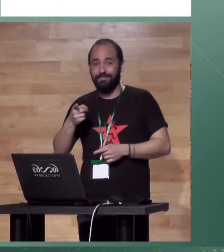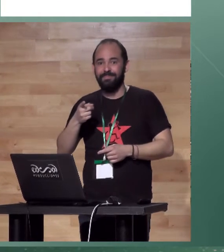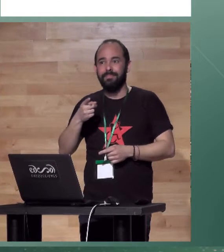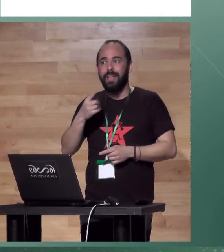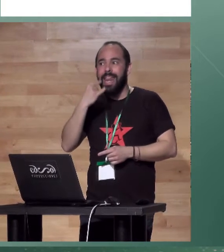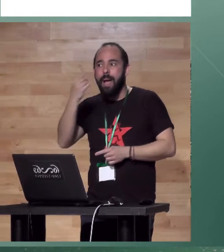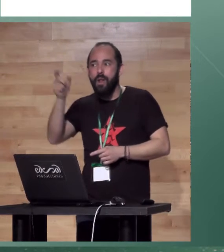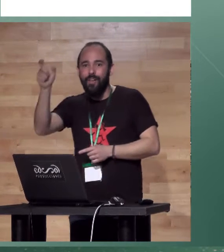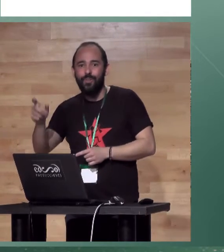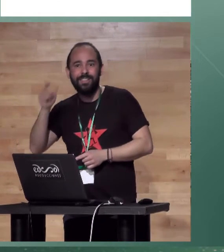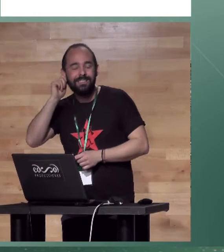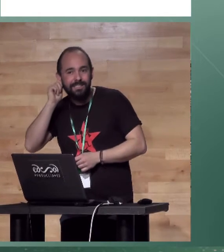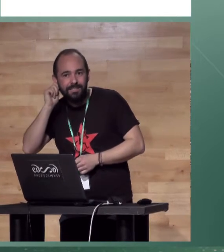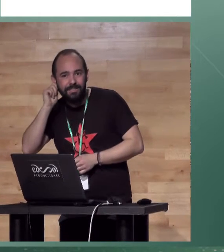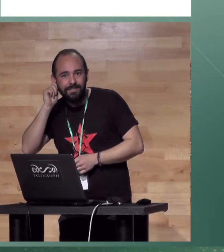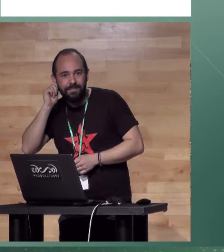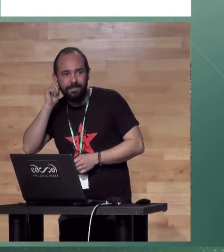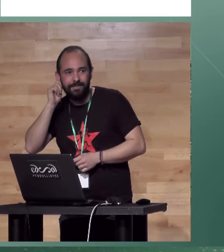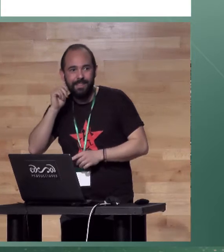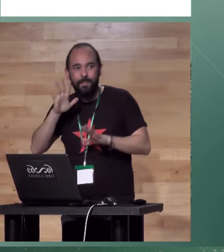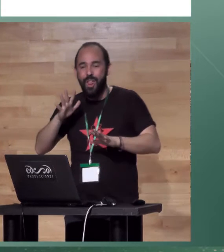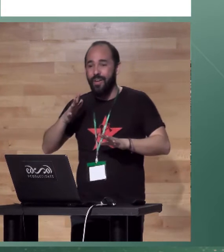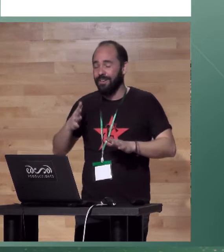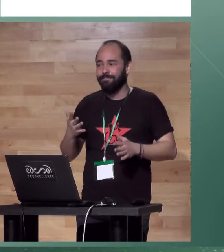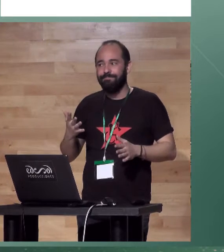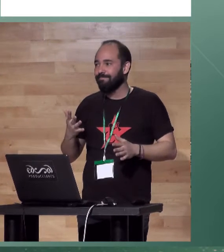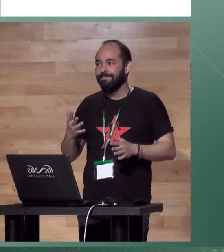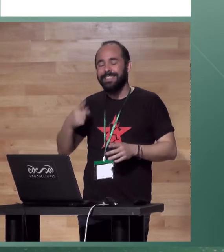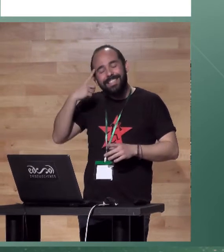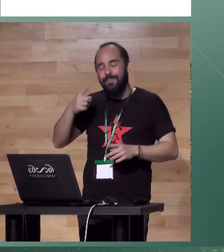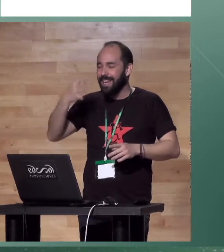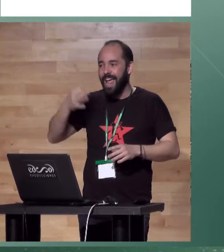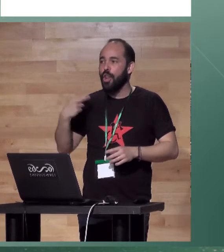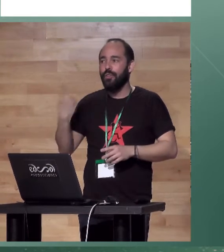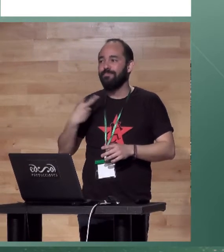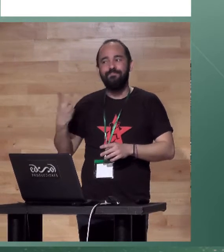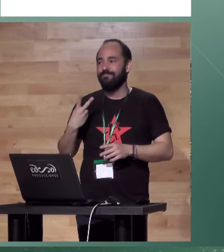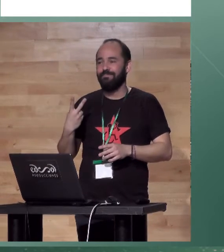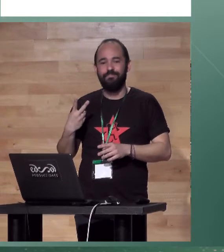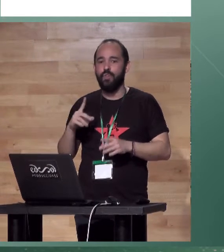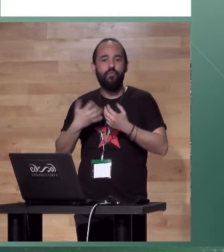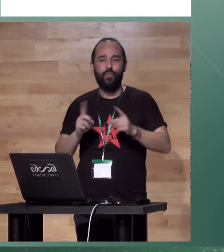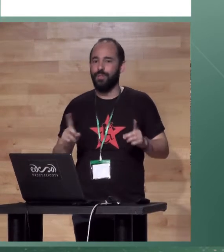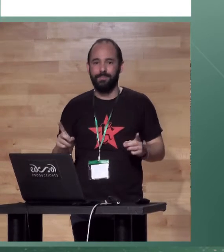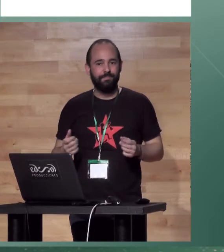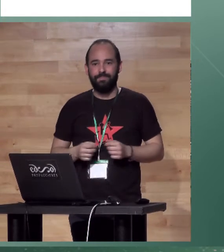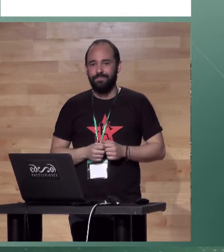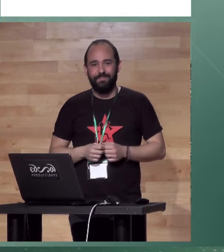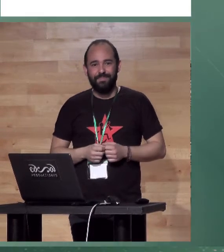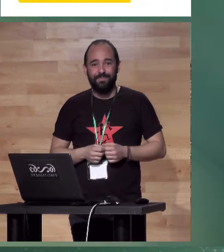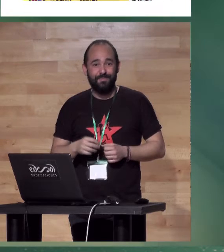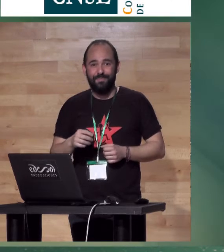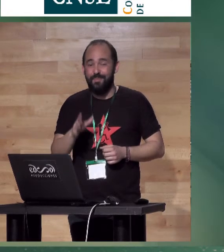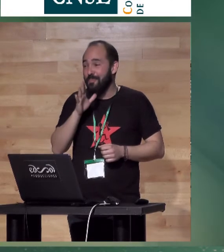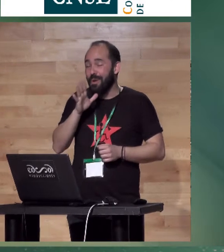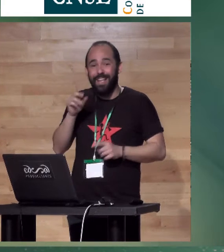Porque, veis, el otro se enamora de una chica, pero sabe que esa historia no